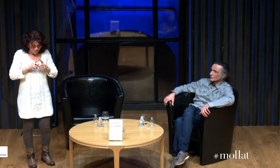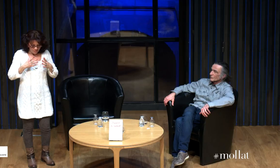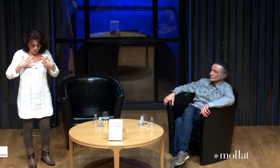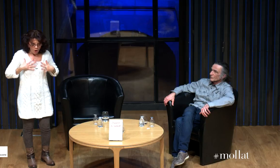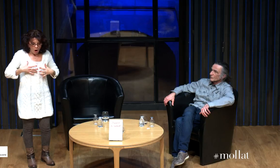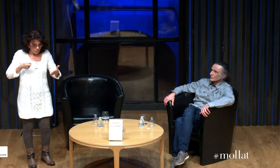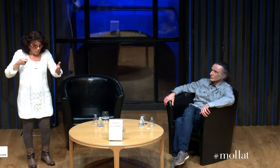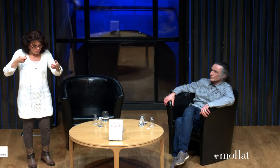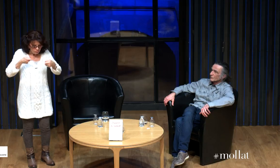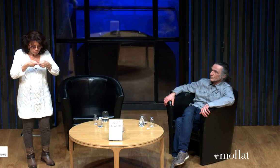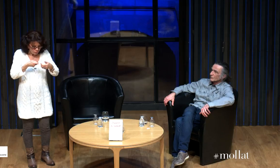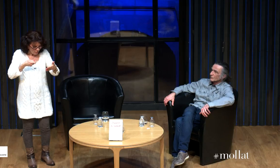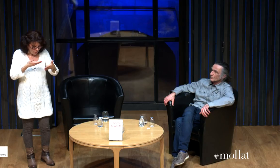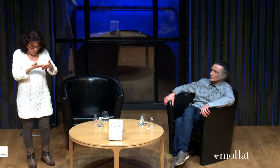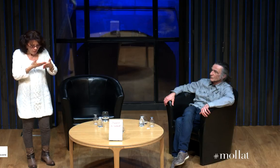peuvent,